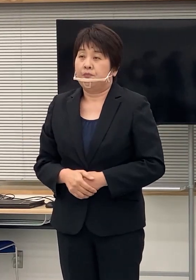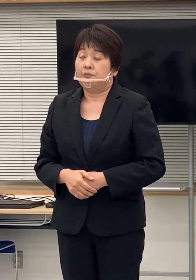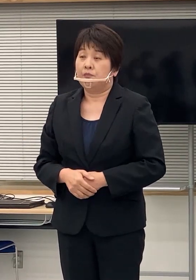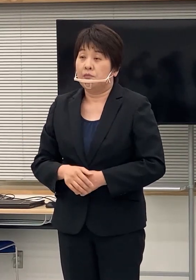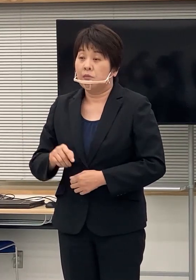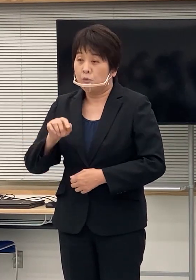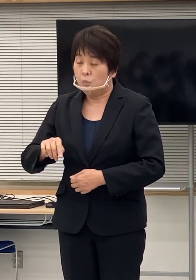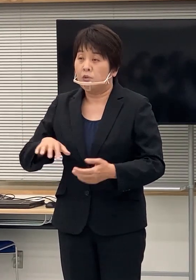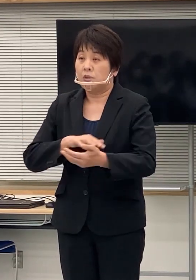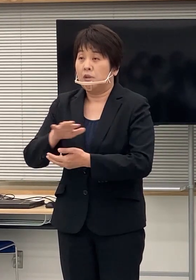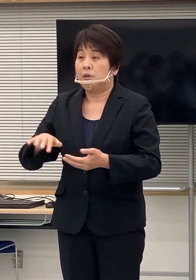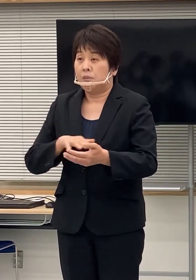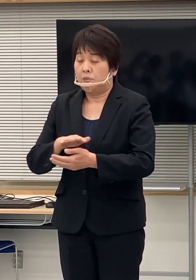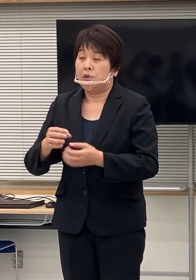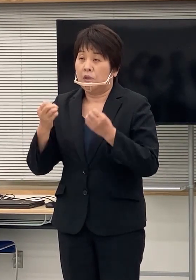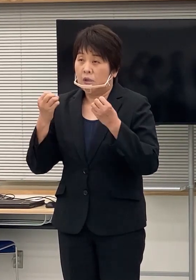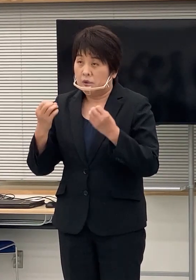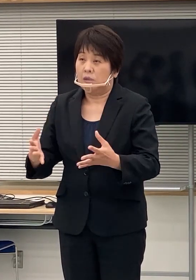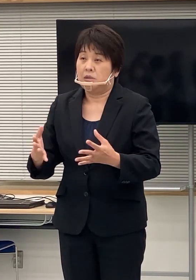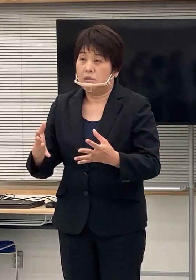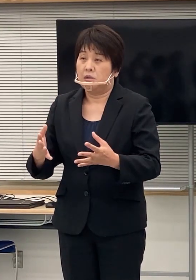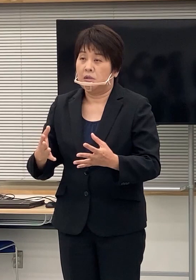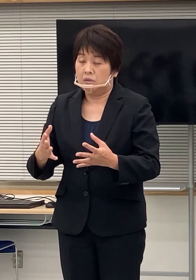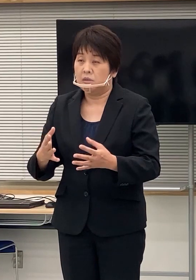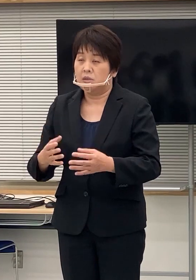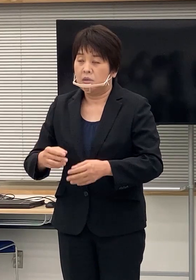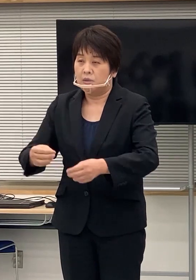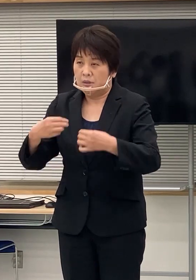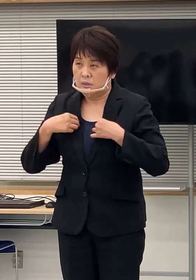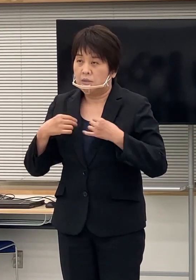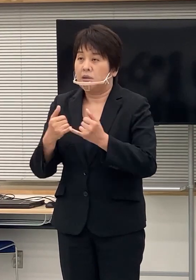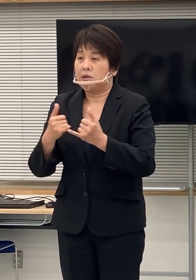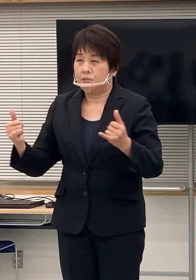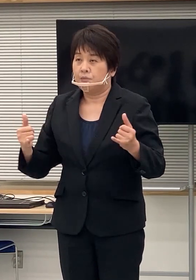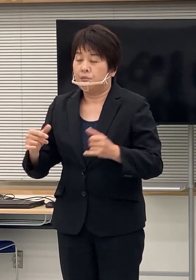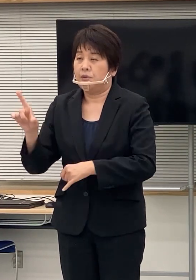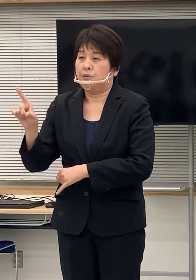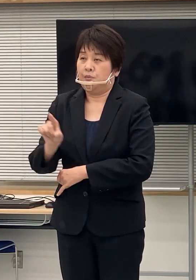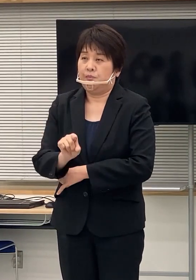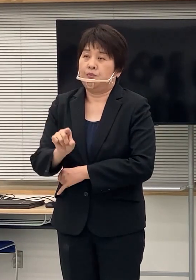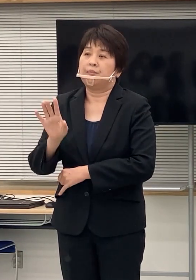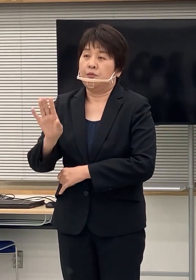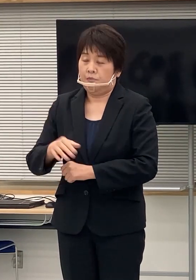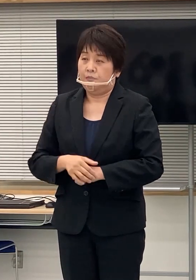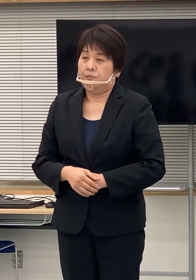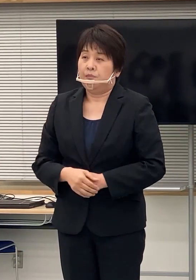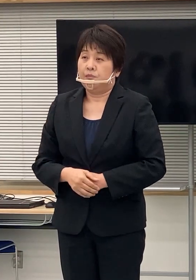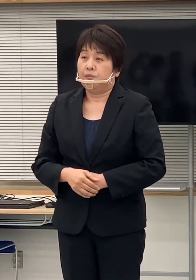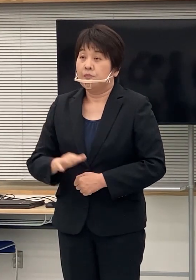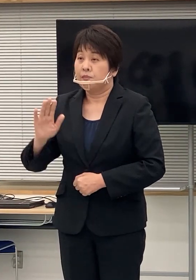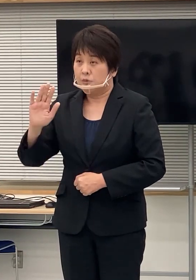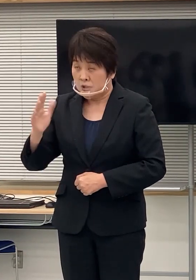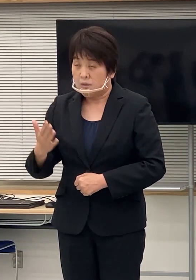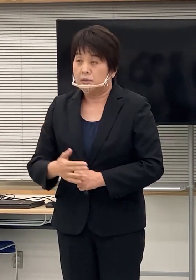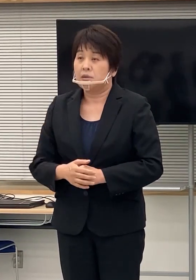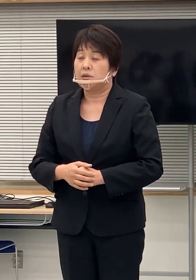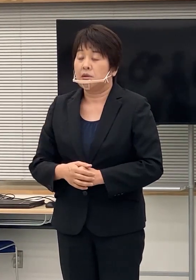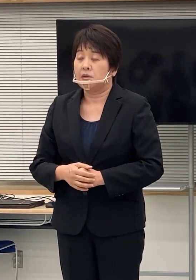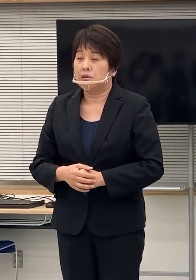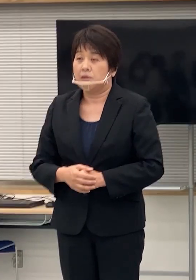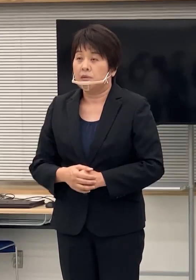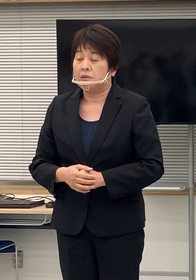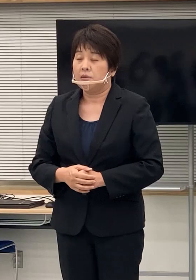ては新規の陽性者数は減少をしております。しかしながらまだま